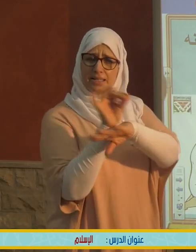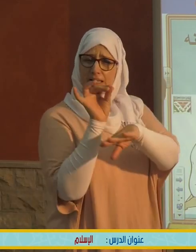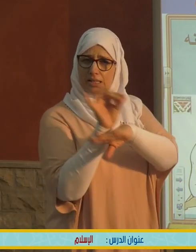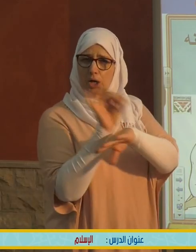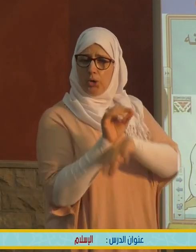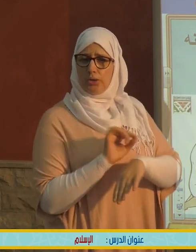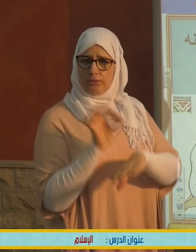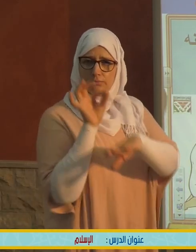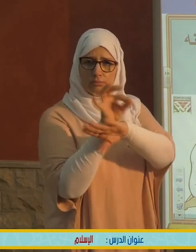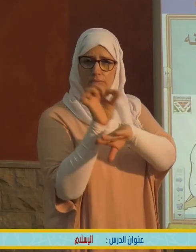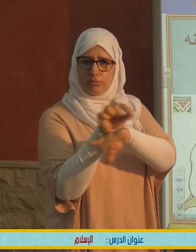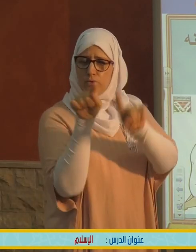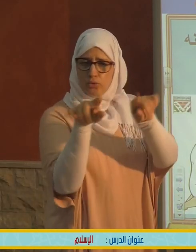بماذا تنصحه؟